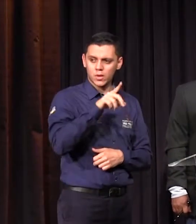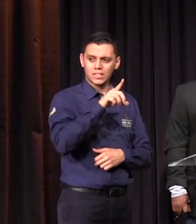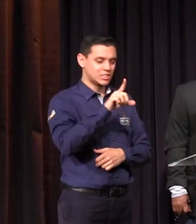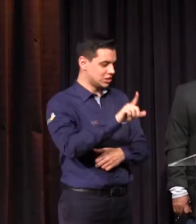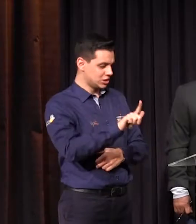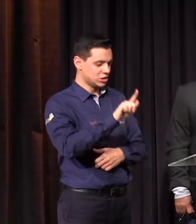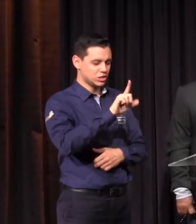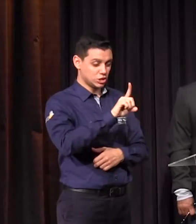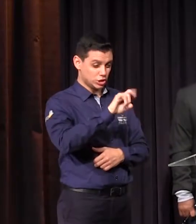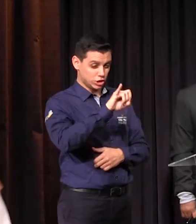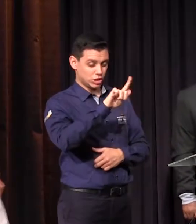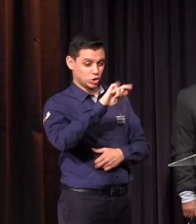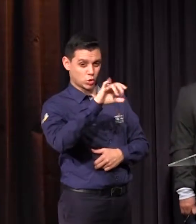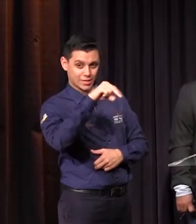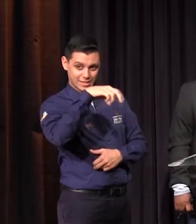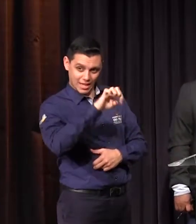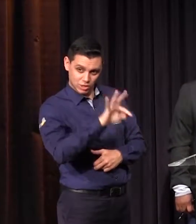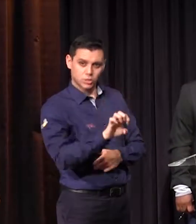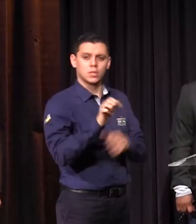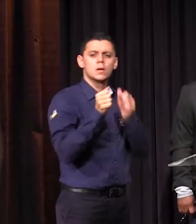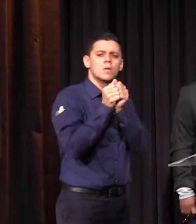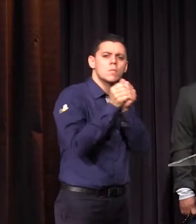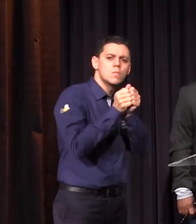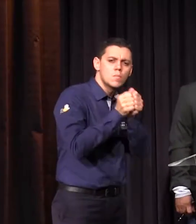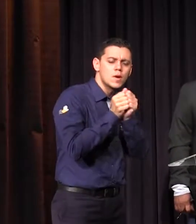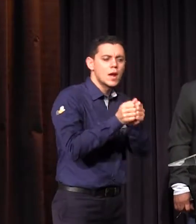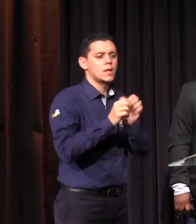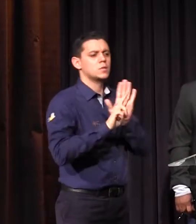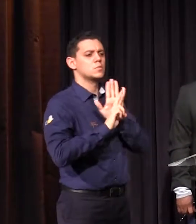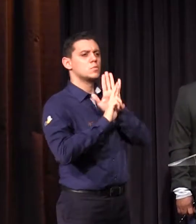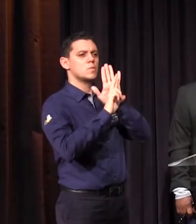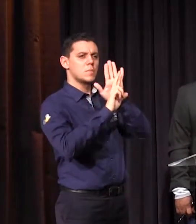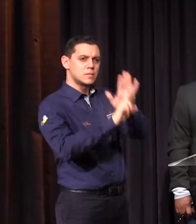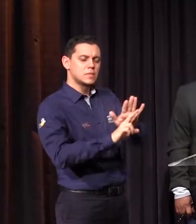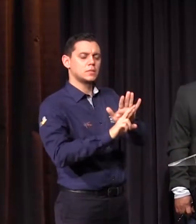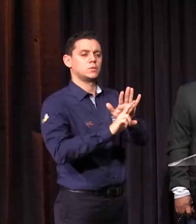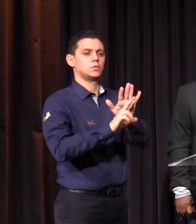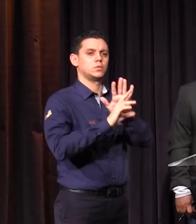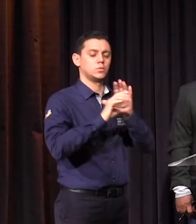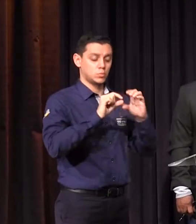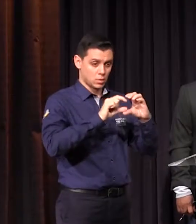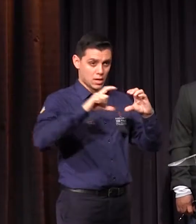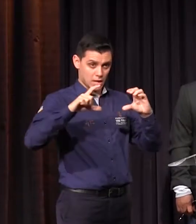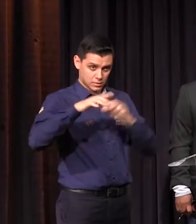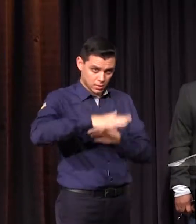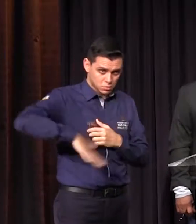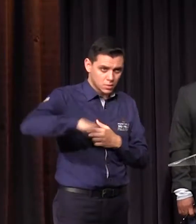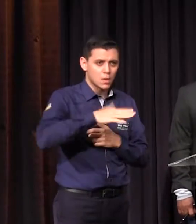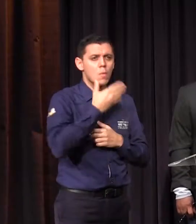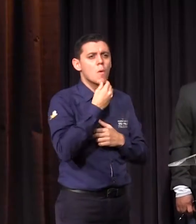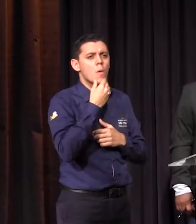acompanhado acompanhada do representante do congresso regional o senhor francisco